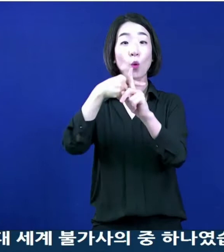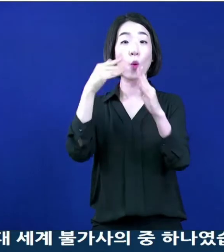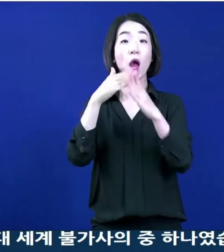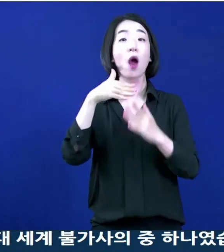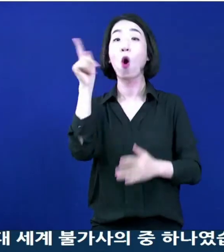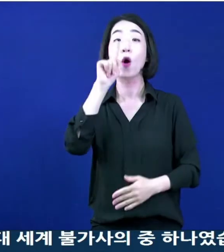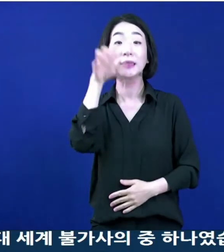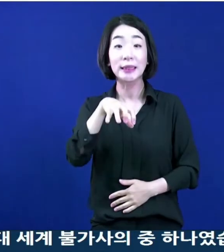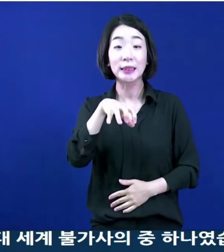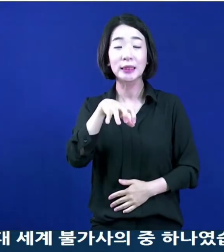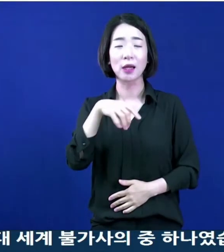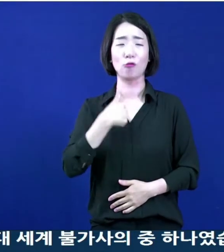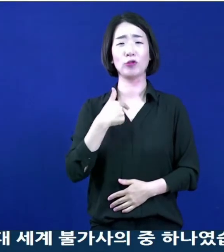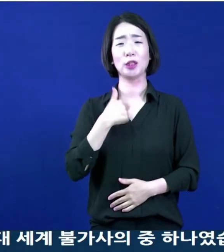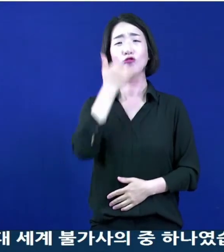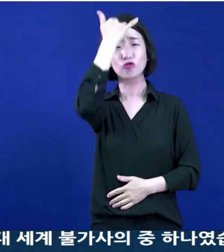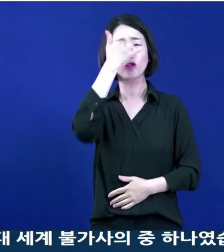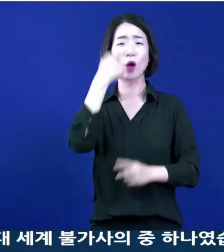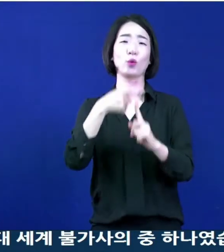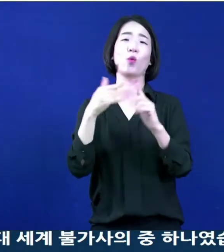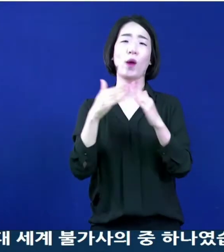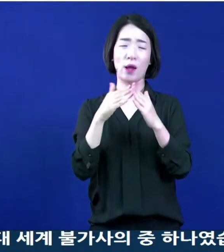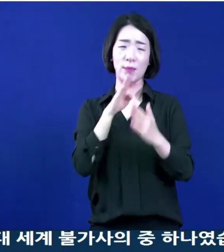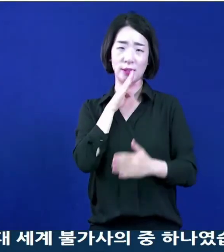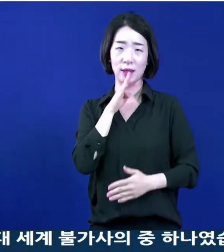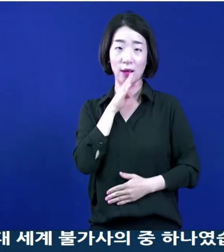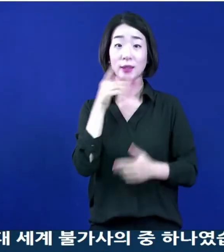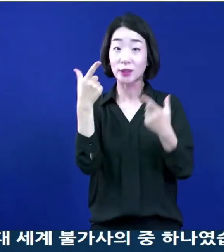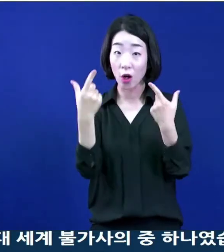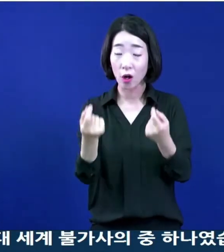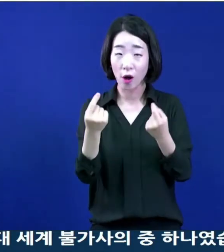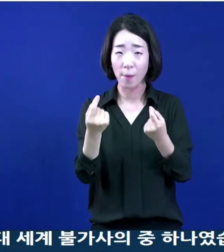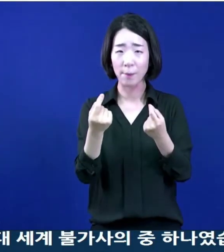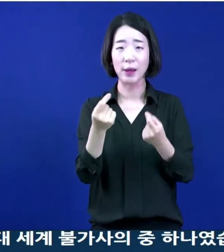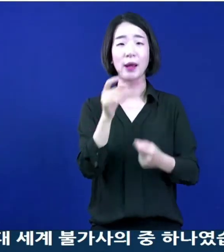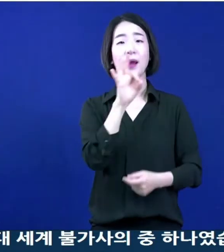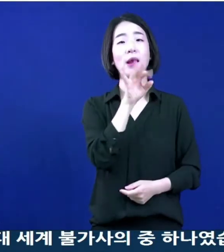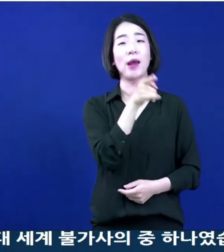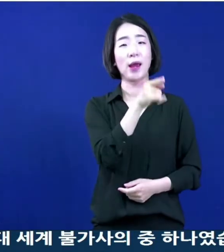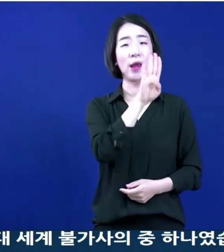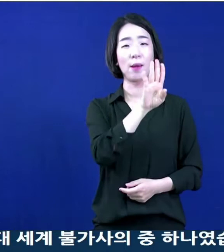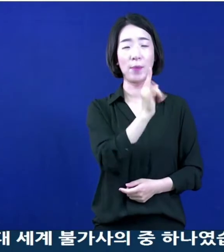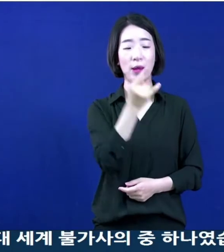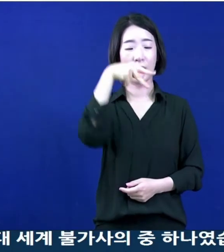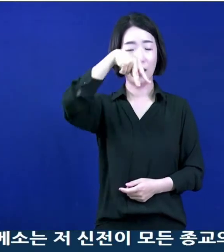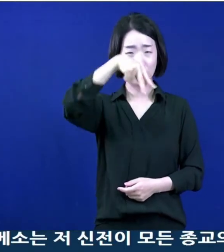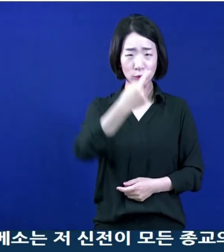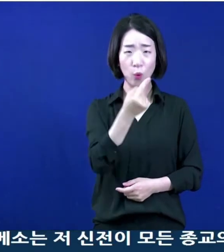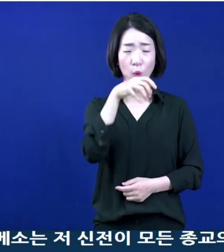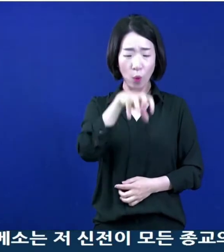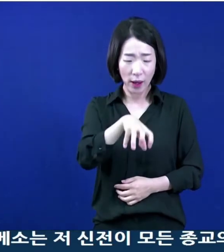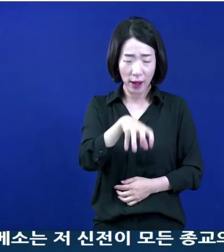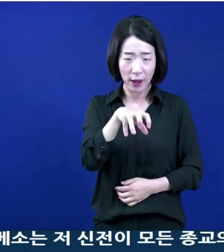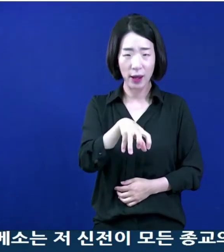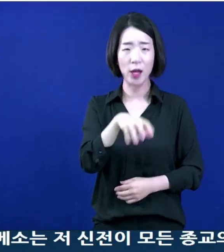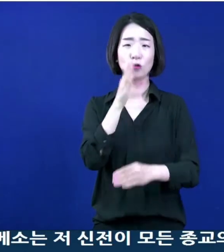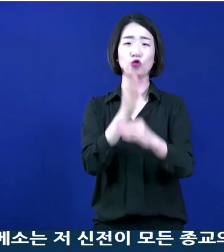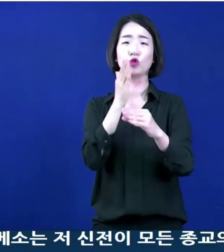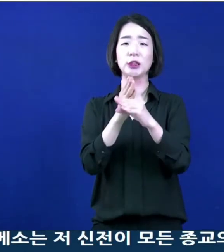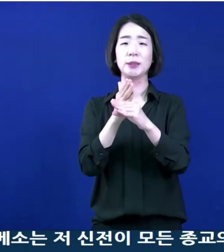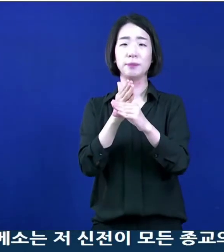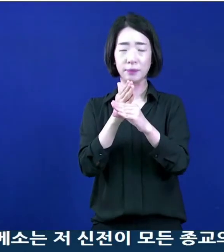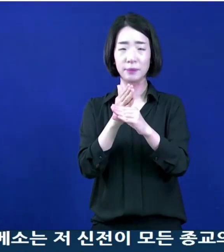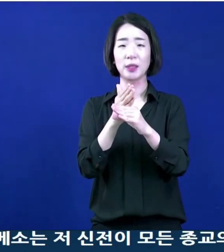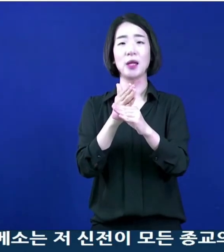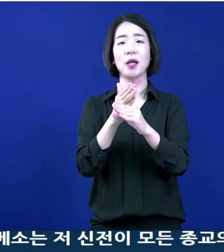그것처럼 떡하니 그 세계 4대 도시 중에 하나인 대도시에 저 아데미 신전이 들어서 가지고 저게 뭐 지어질